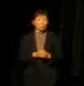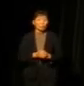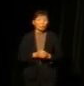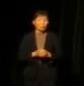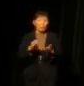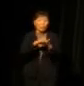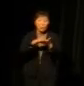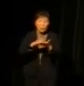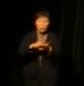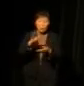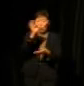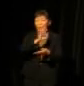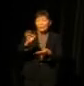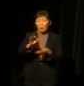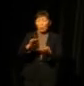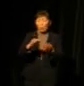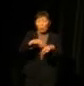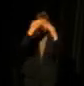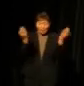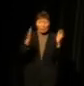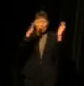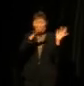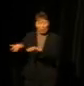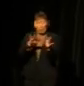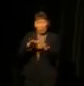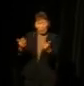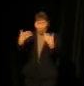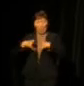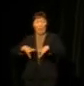事務用品もね、落ちてしまいました。はい、